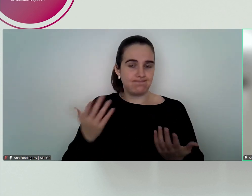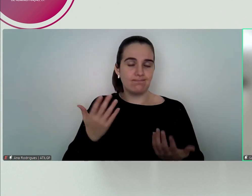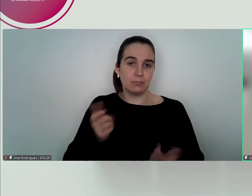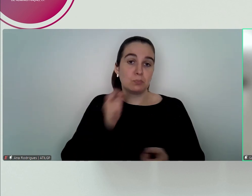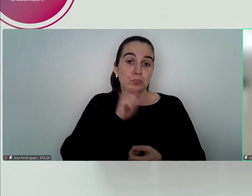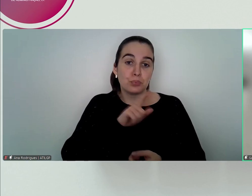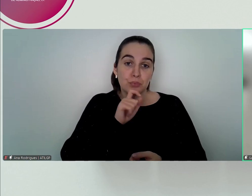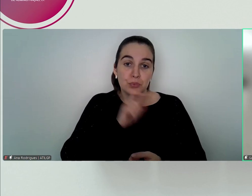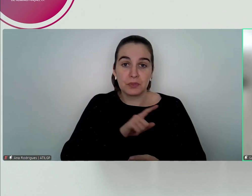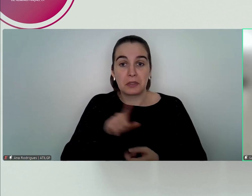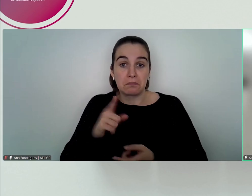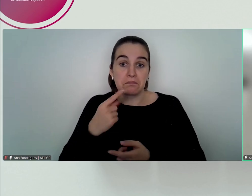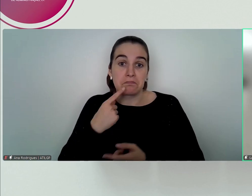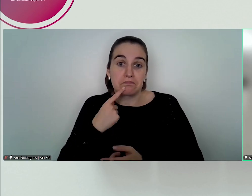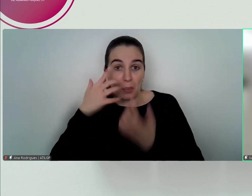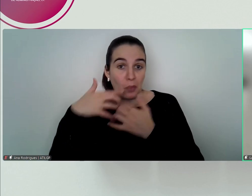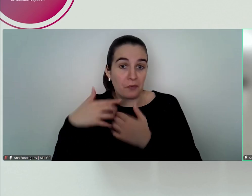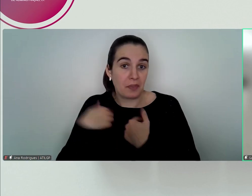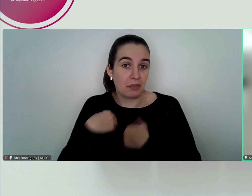ser questionável.